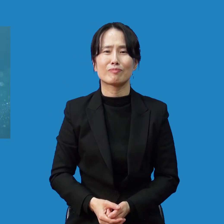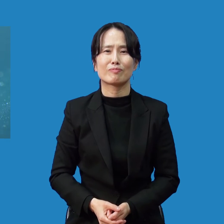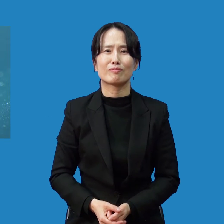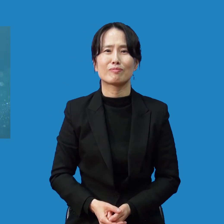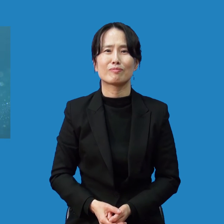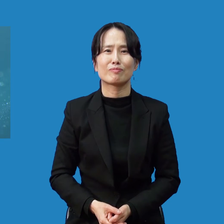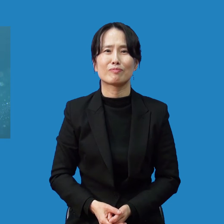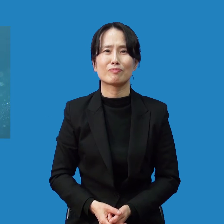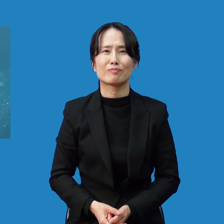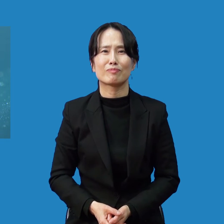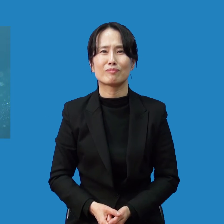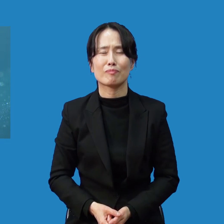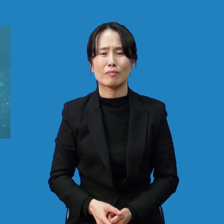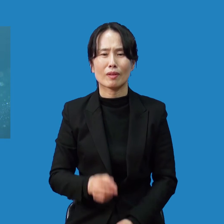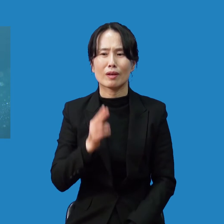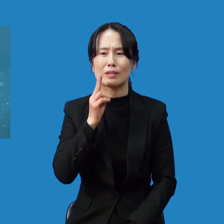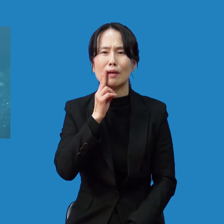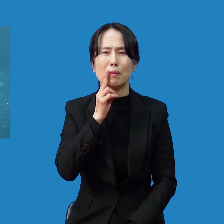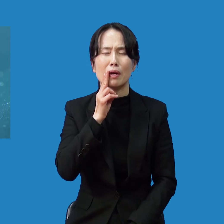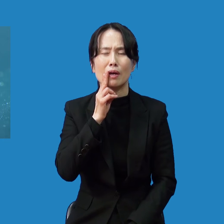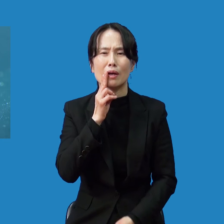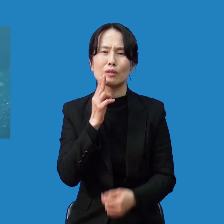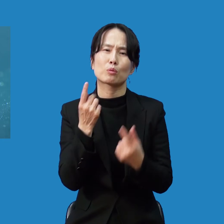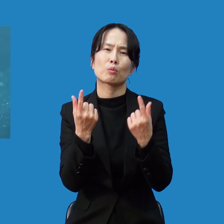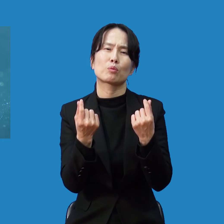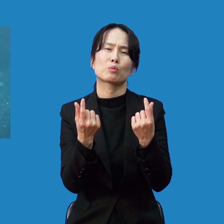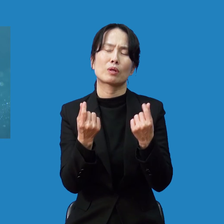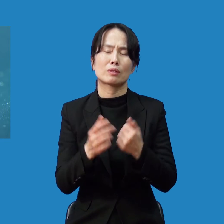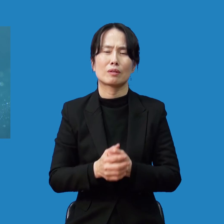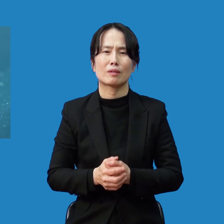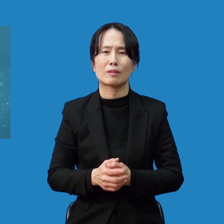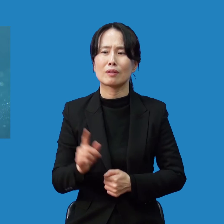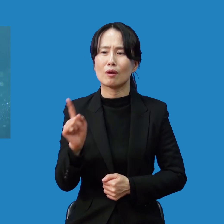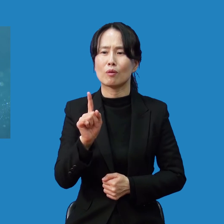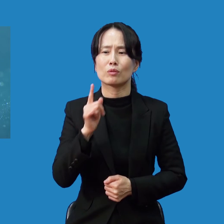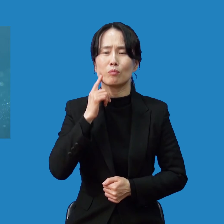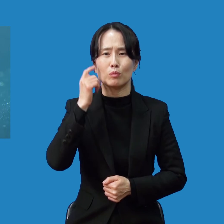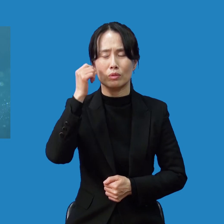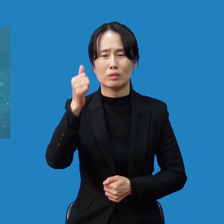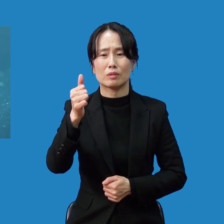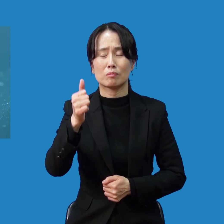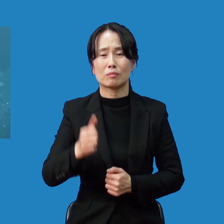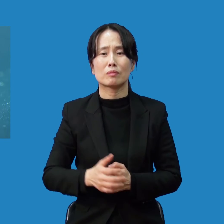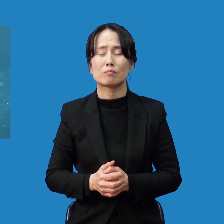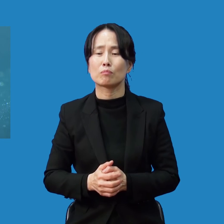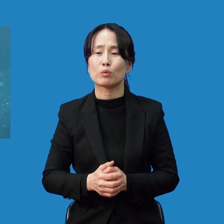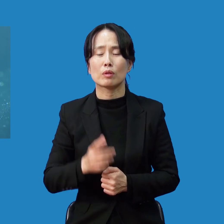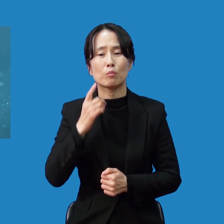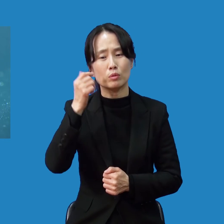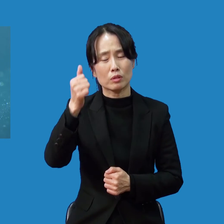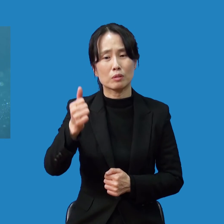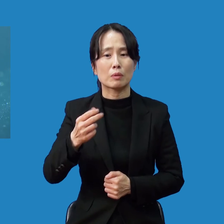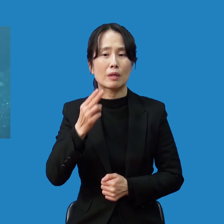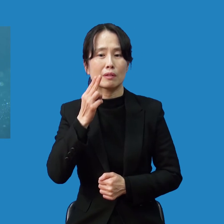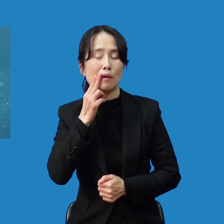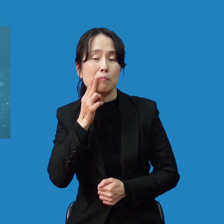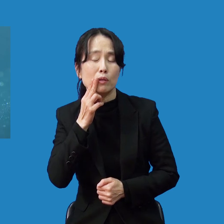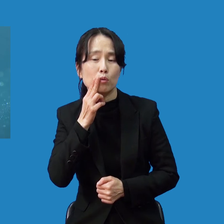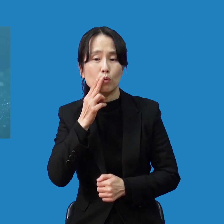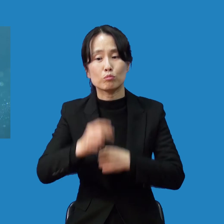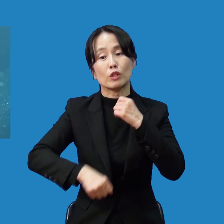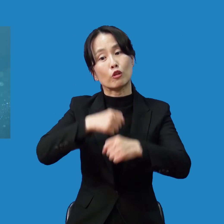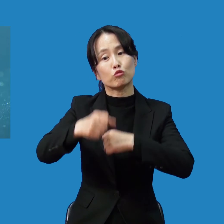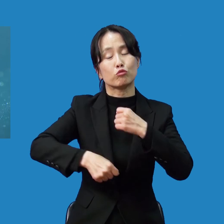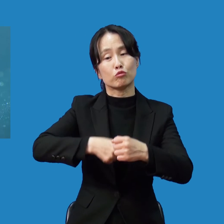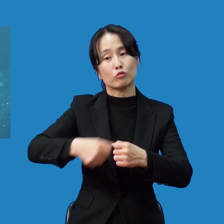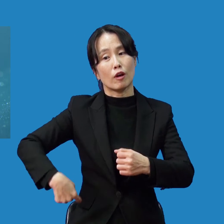담배도 마찬가지입니다. 오늘 목사님이 담배도 아디아포라라고 했으니까 해도 되고 안 해도 된다, 자유다 했으니까 나는